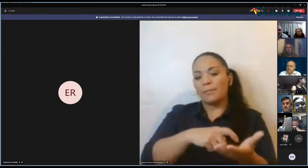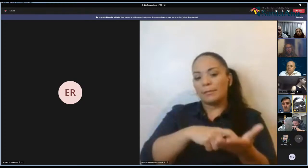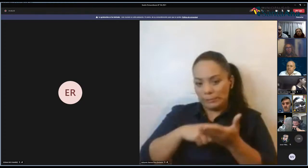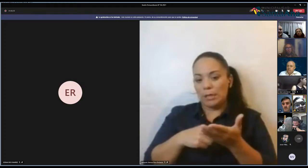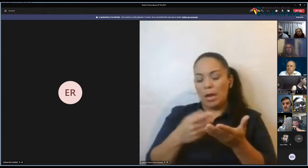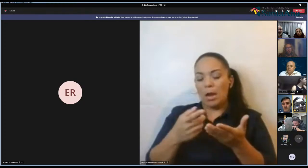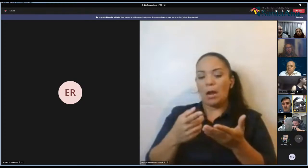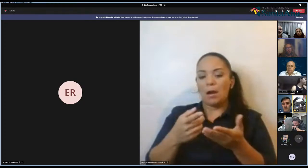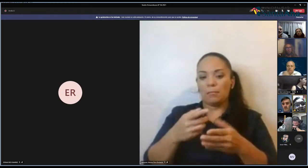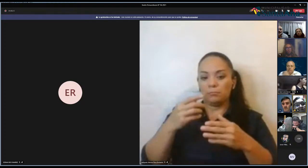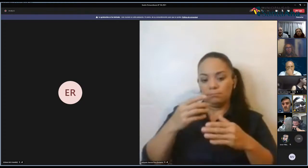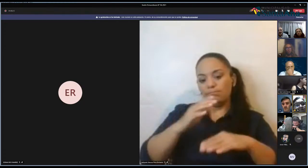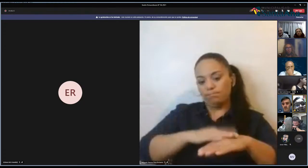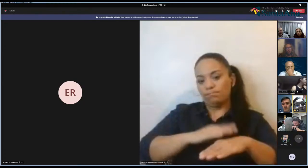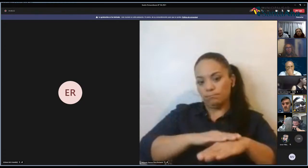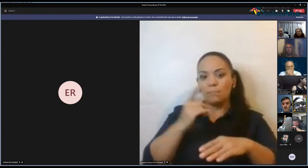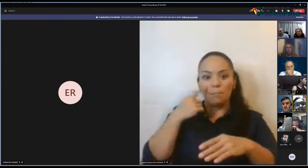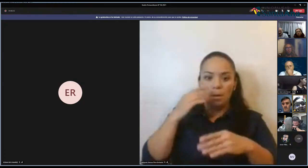construir